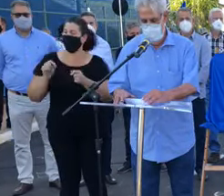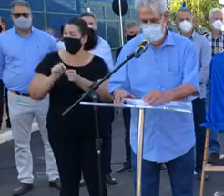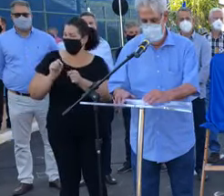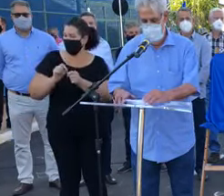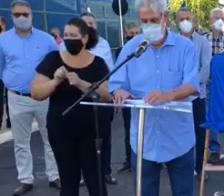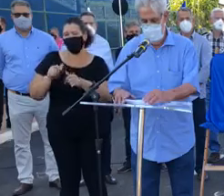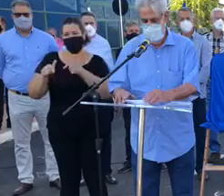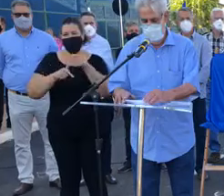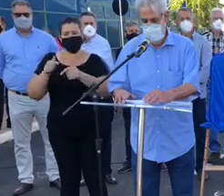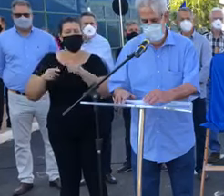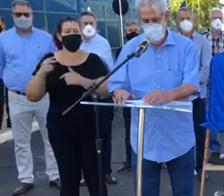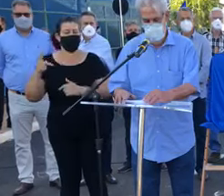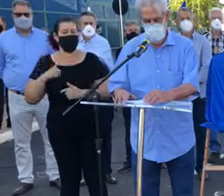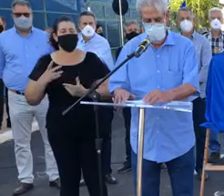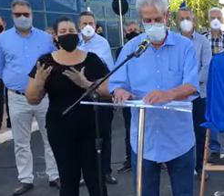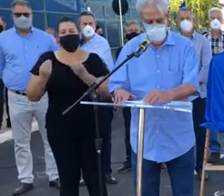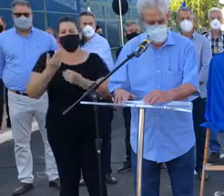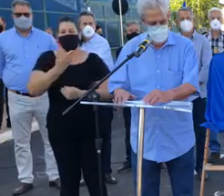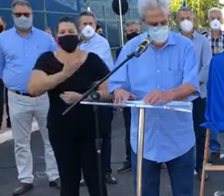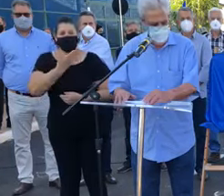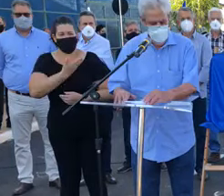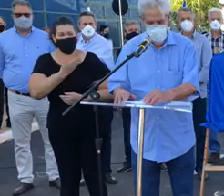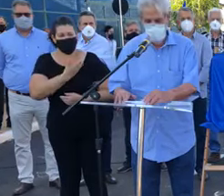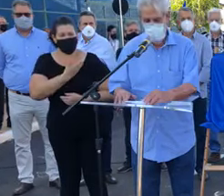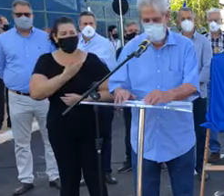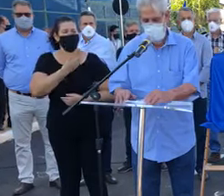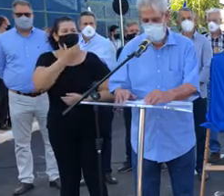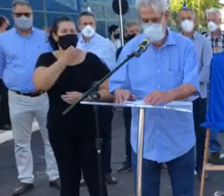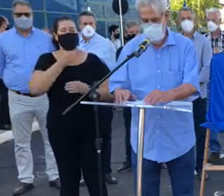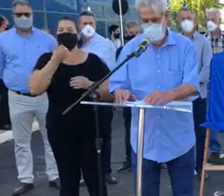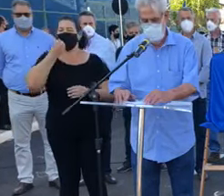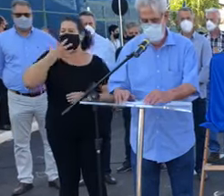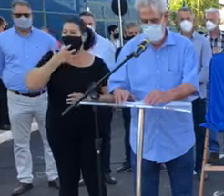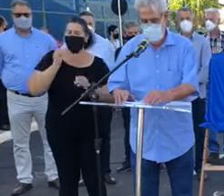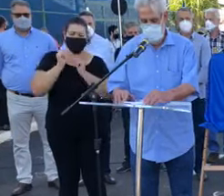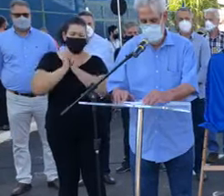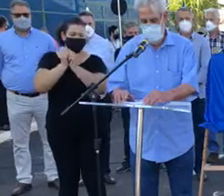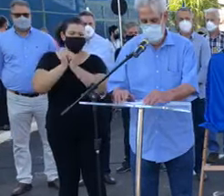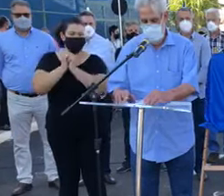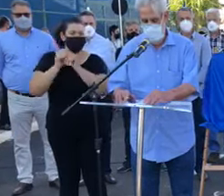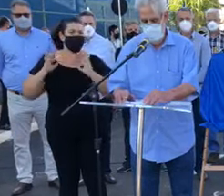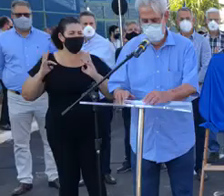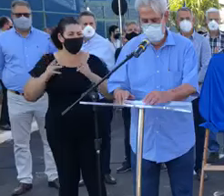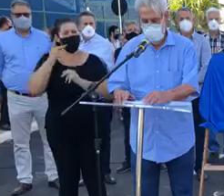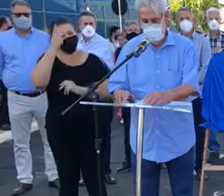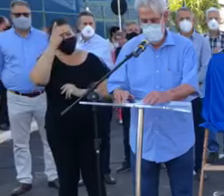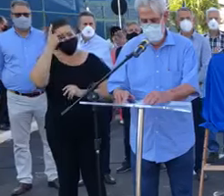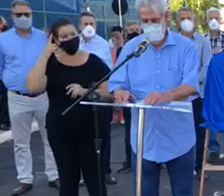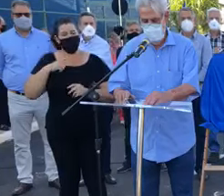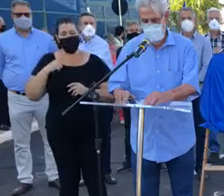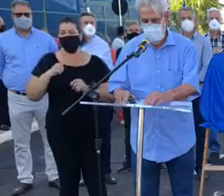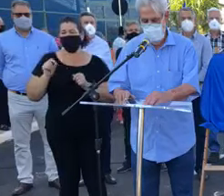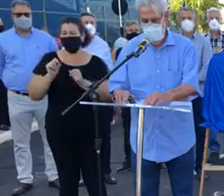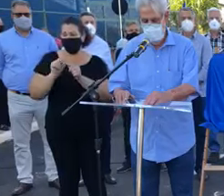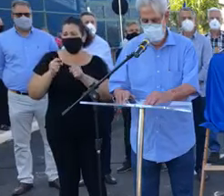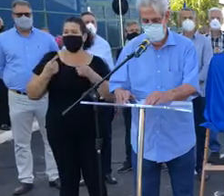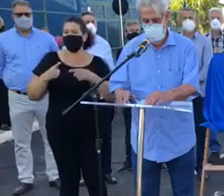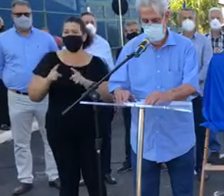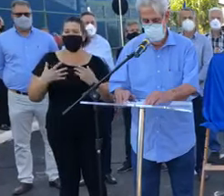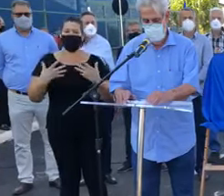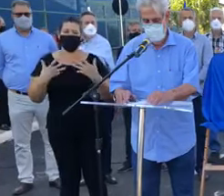dele. Fez muitos amigos, era um homem bom, companheiro de todos que lhe propusesse um desafio.